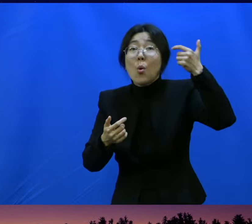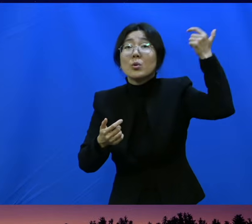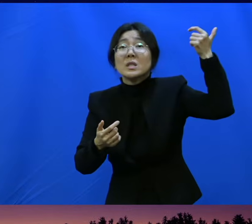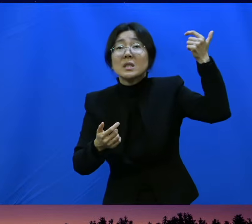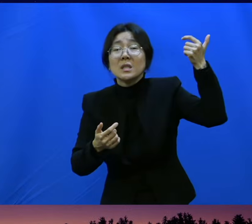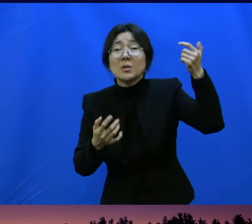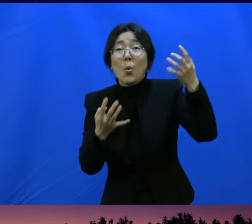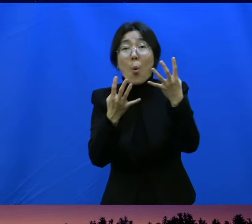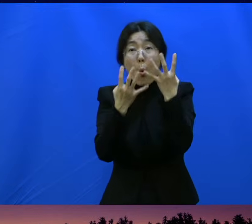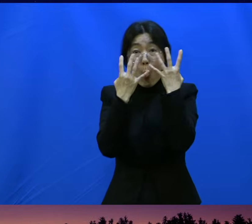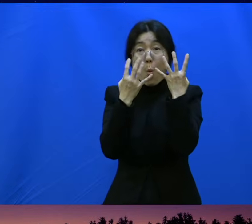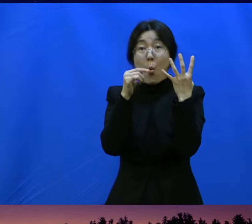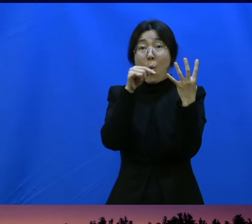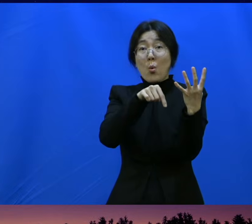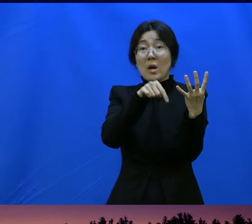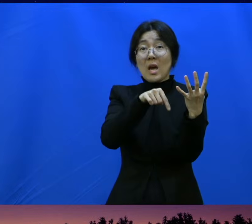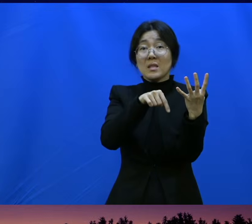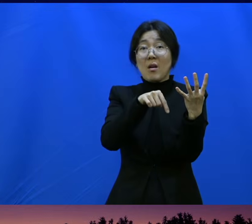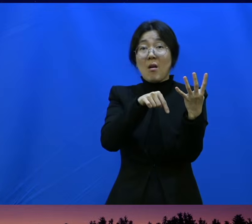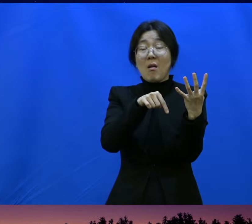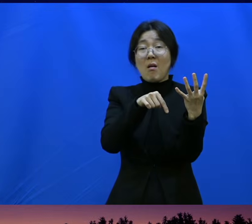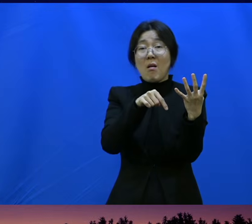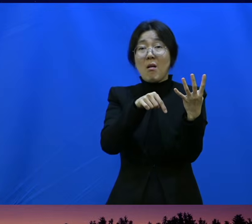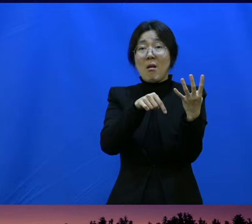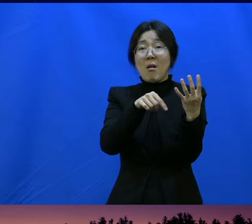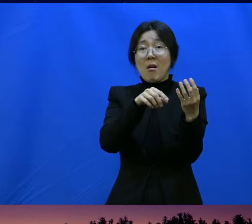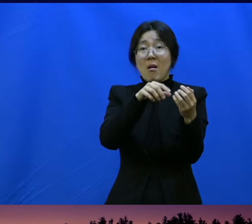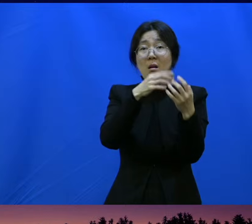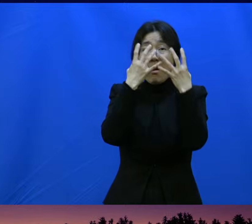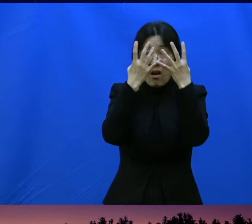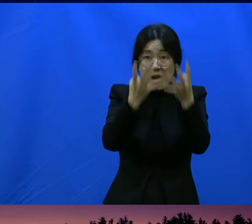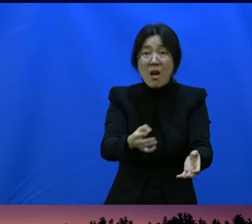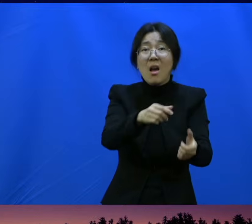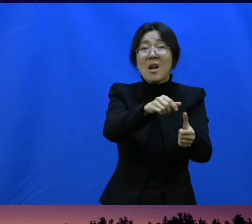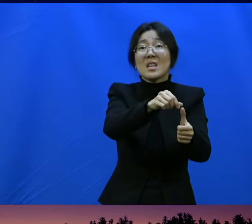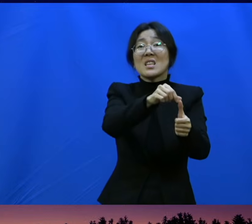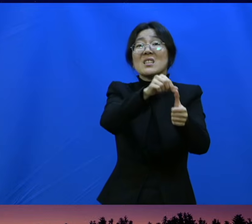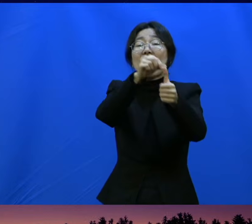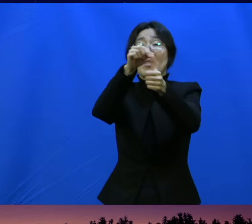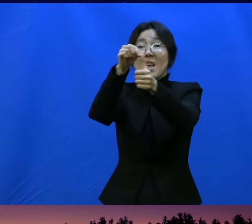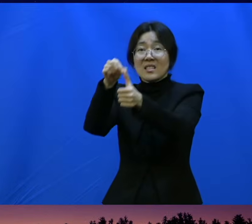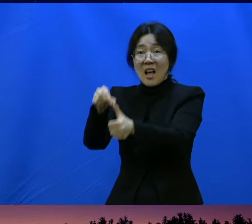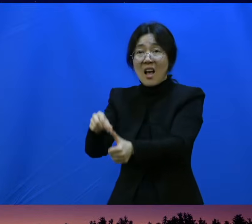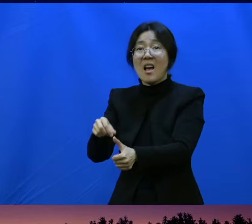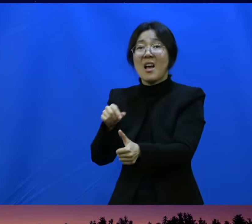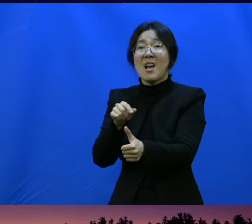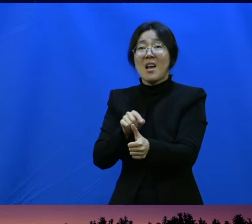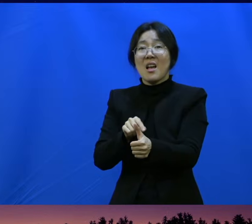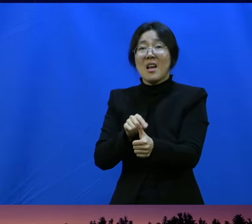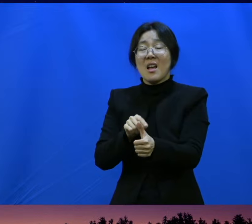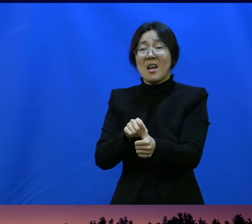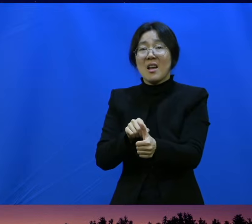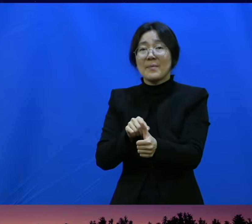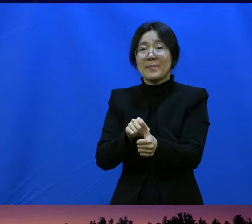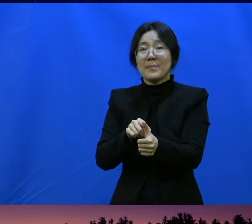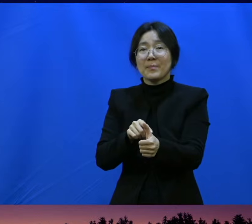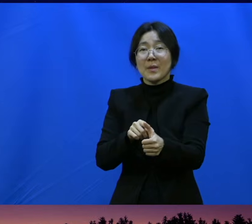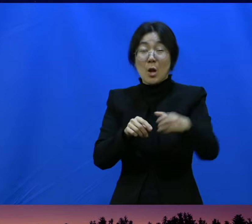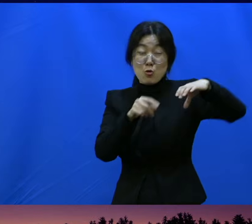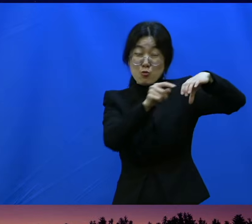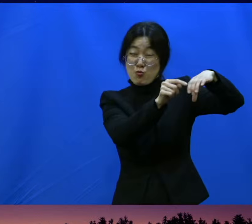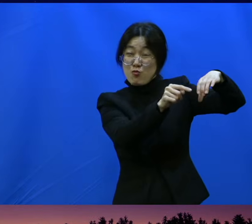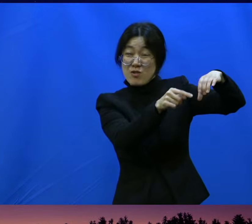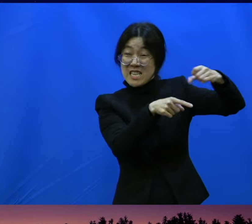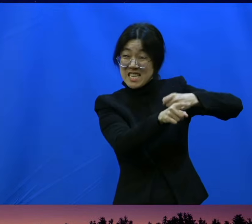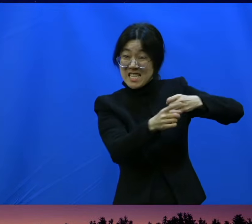이 옥이라고 하지만 감옥, 이 아둘람 굴이 사실 자기에게는 감옥과 같은 것이에요.